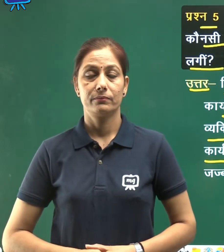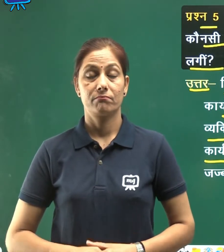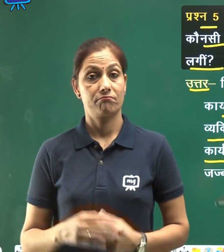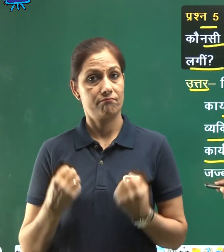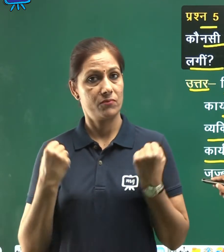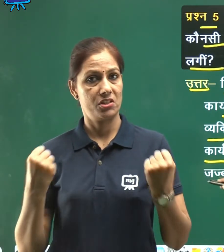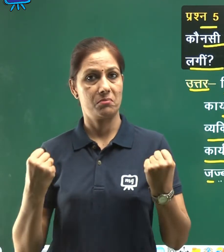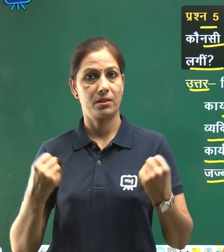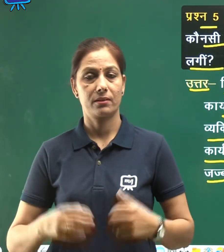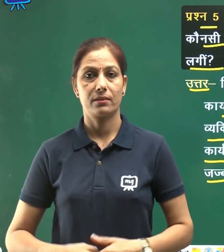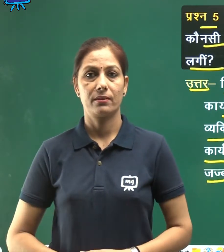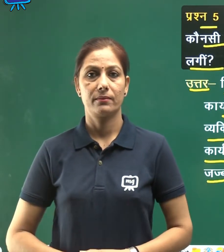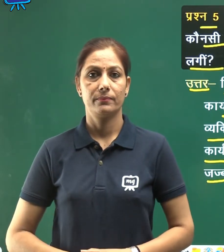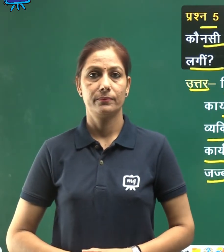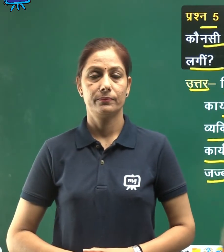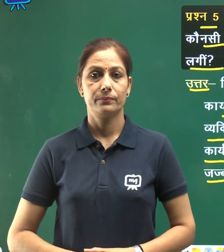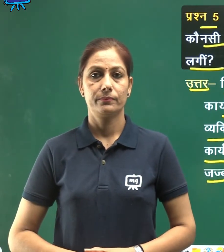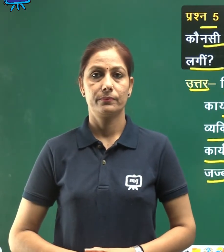जज्बा रखते थे।